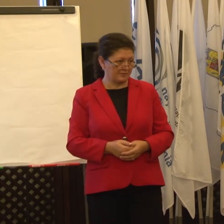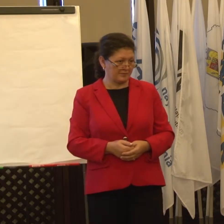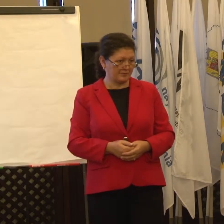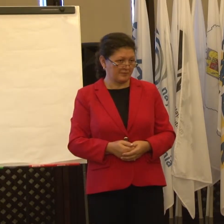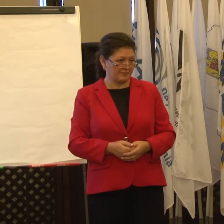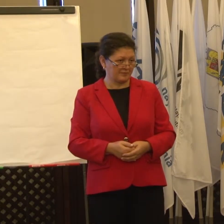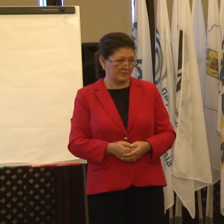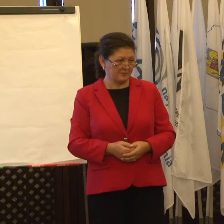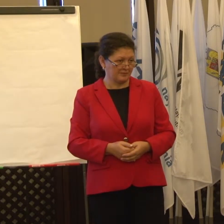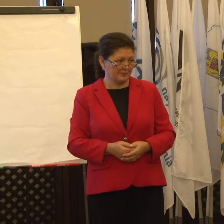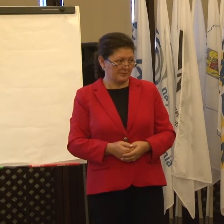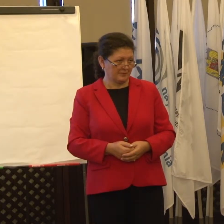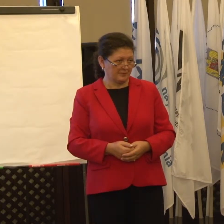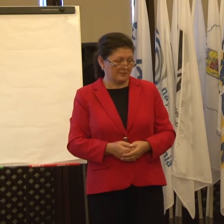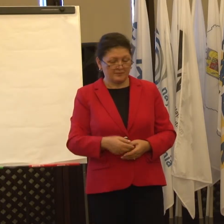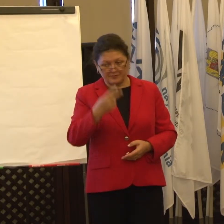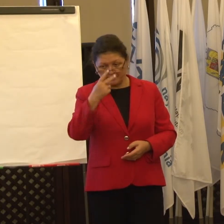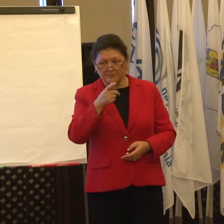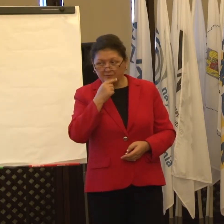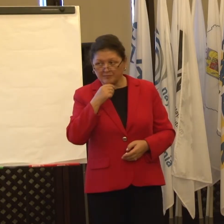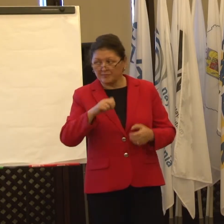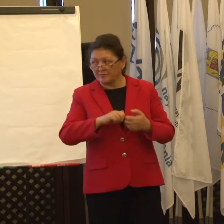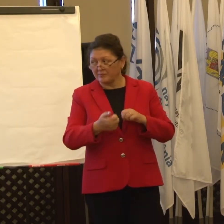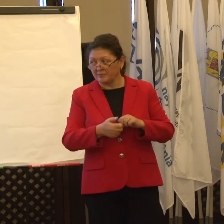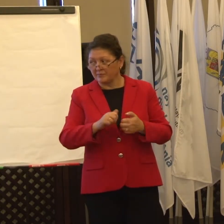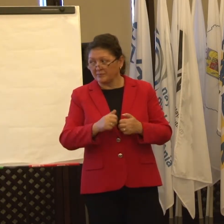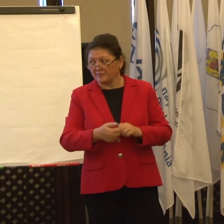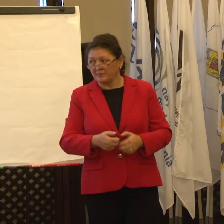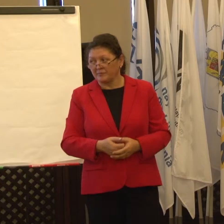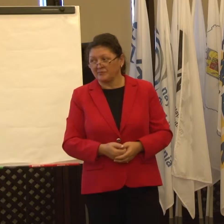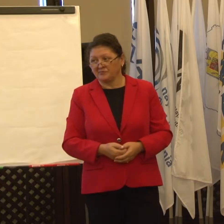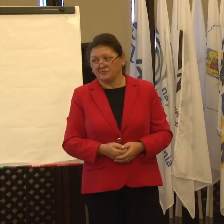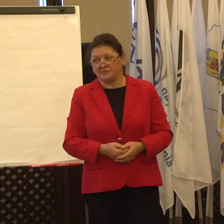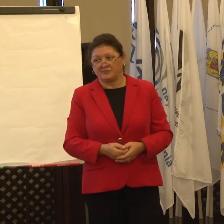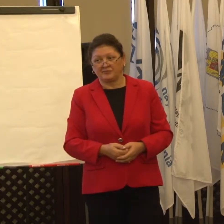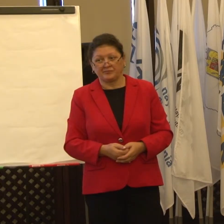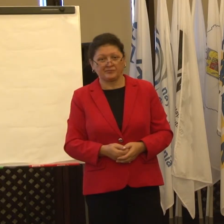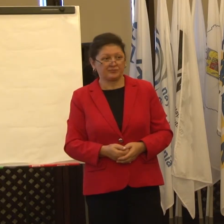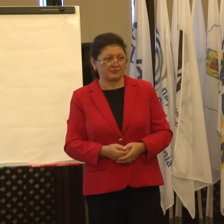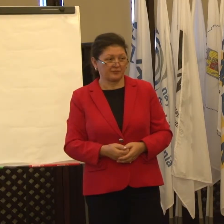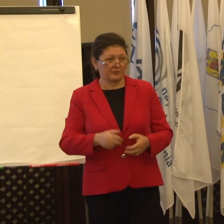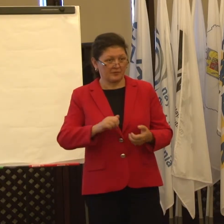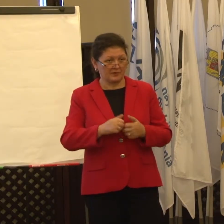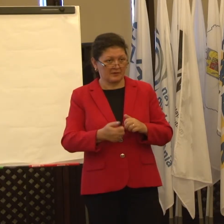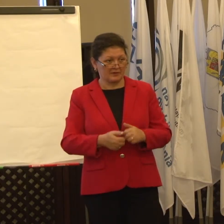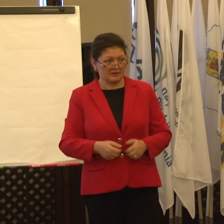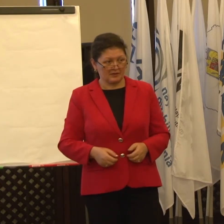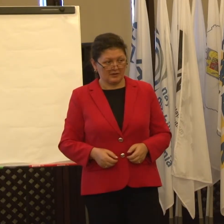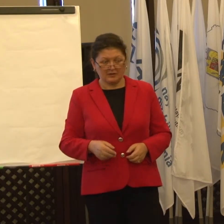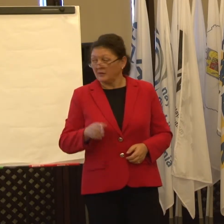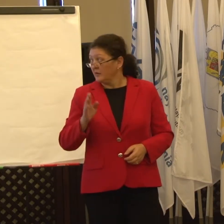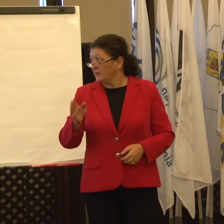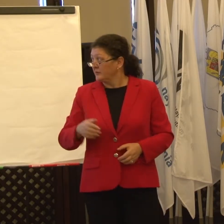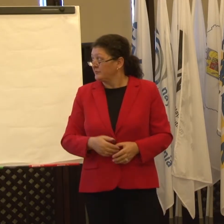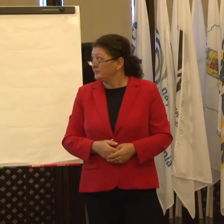unde este adevărata problemă. Da? Problema este acolo, în interior, pentru că din interiorul sistemului nu